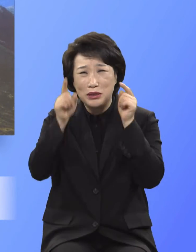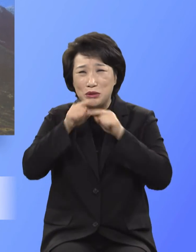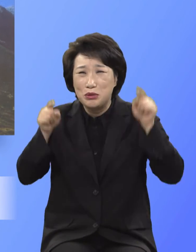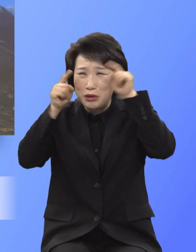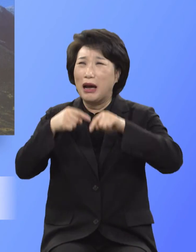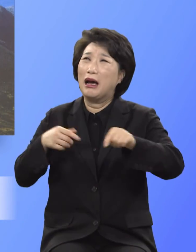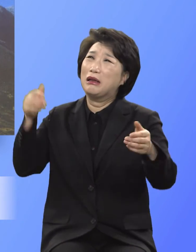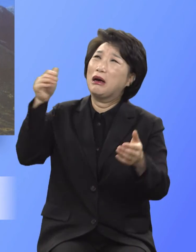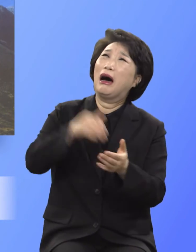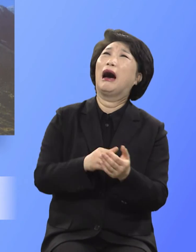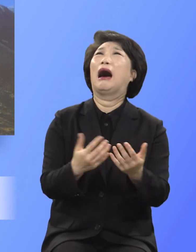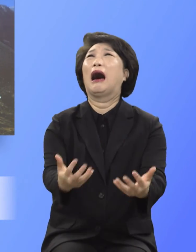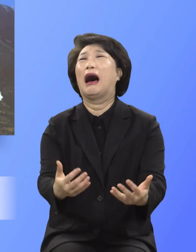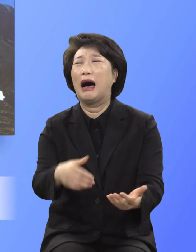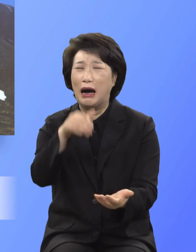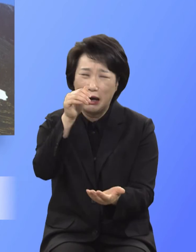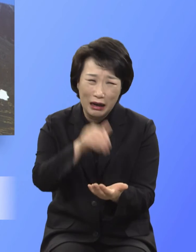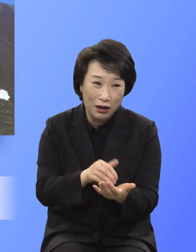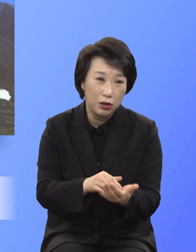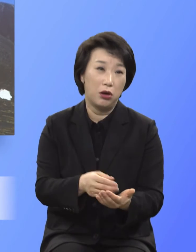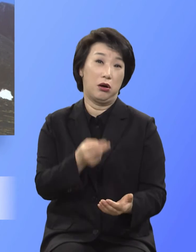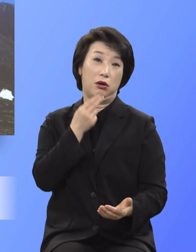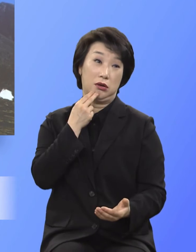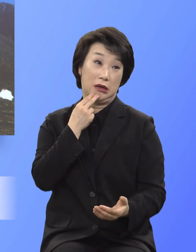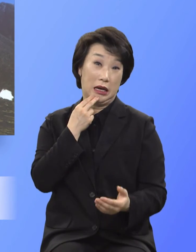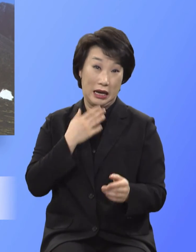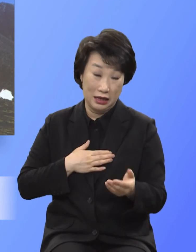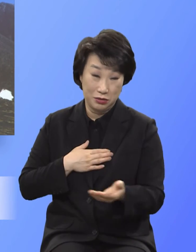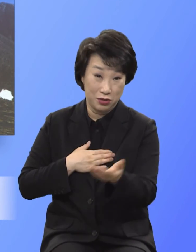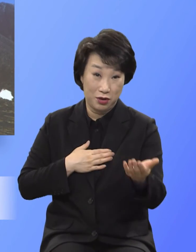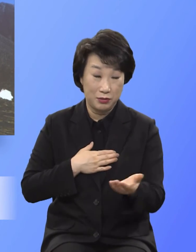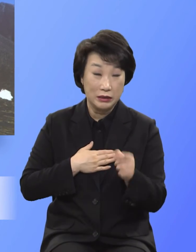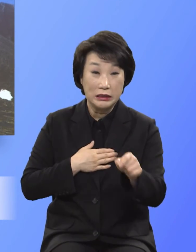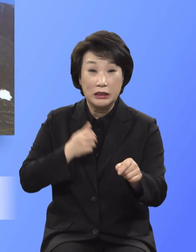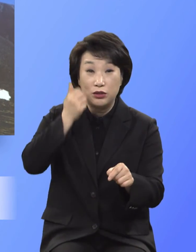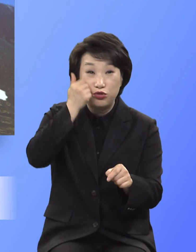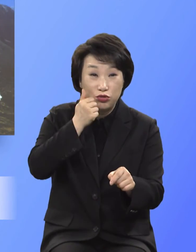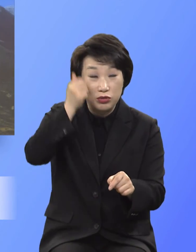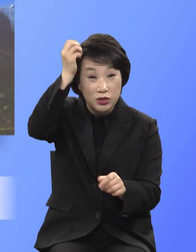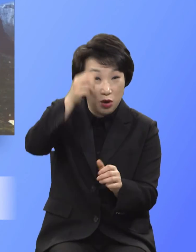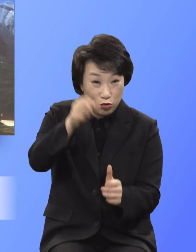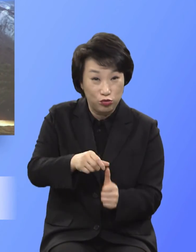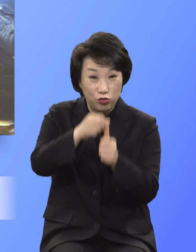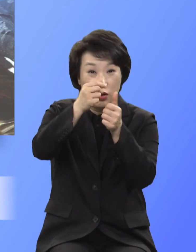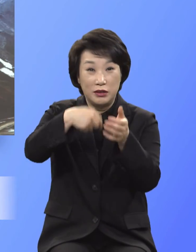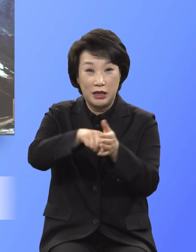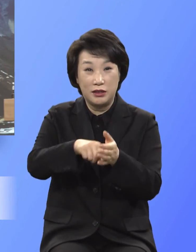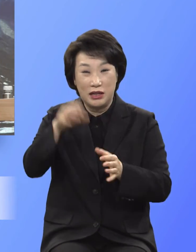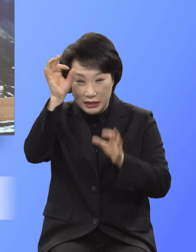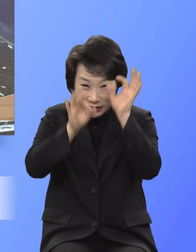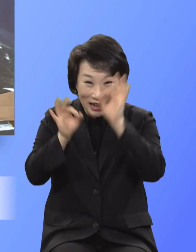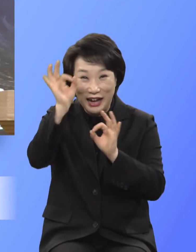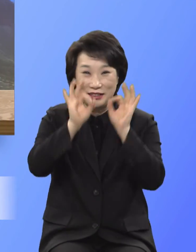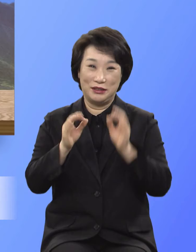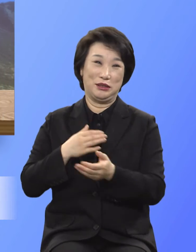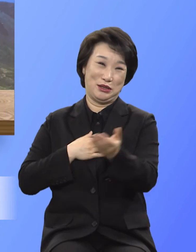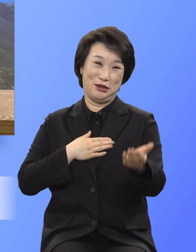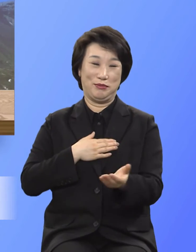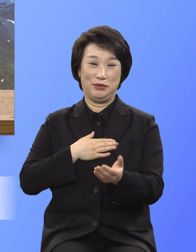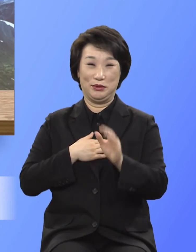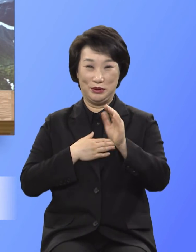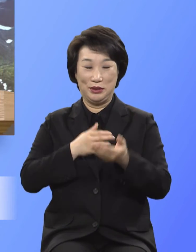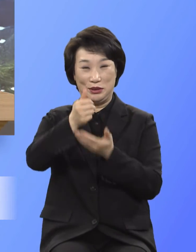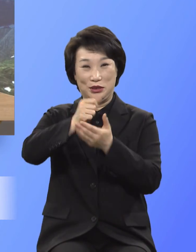거, 이런 후회가 없도록 여러분이 그 영혼 살리기 위해서 찾아 나서는 여러분